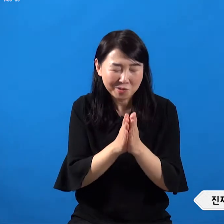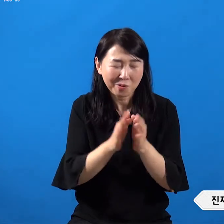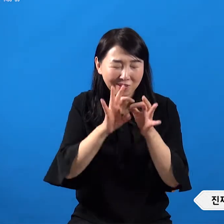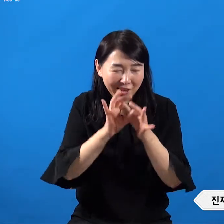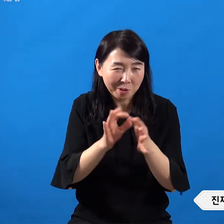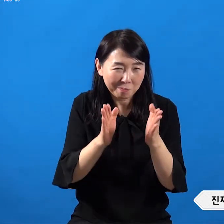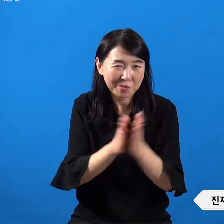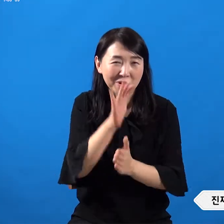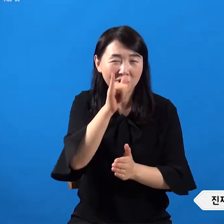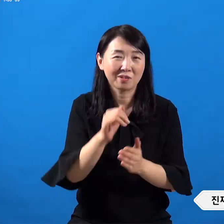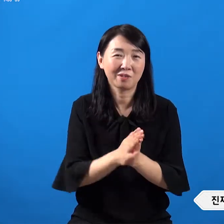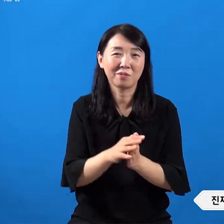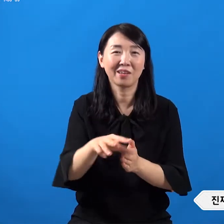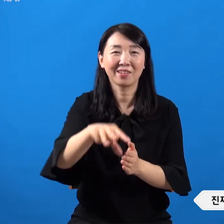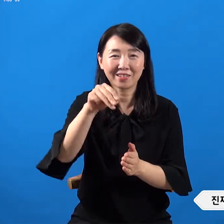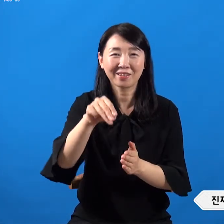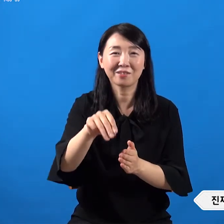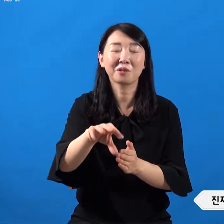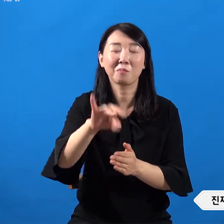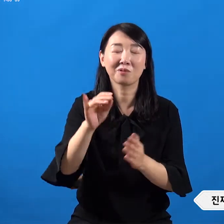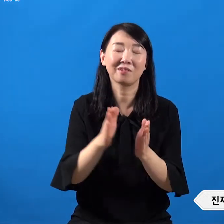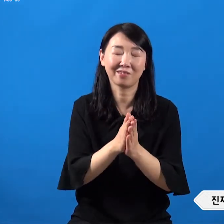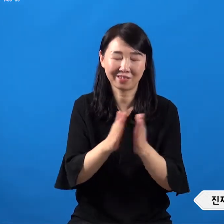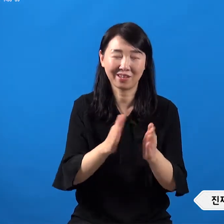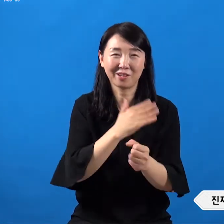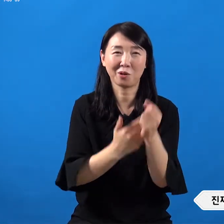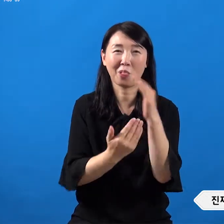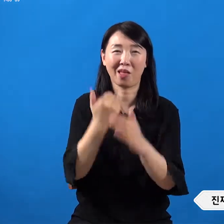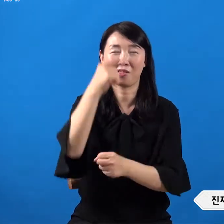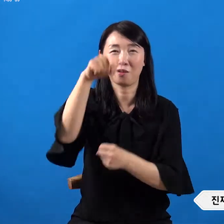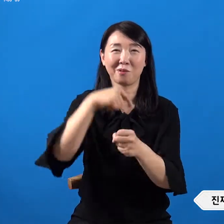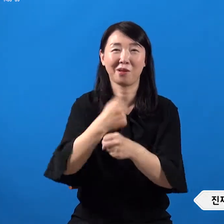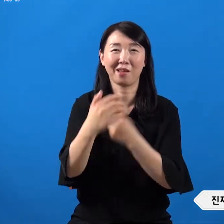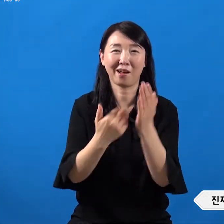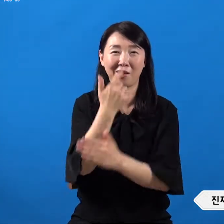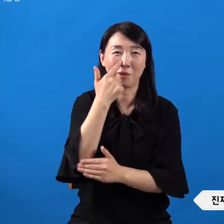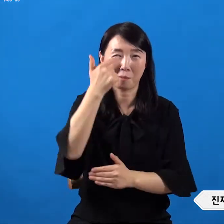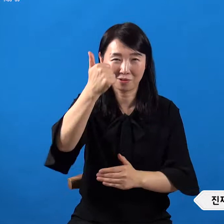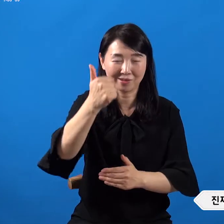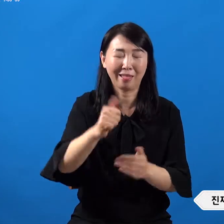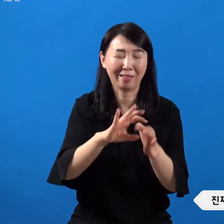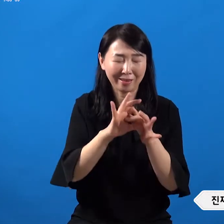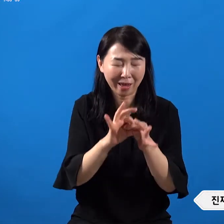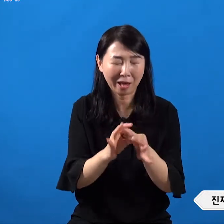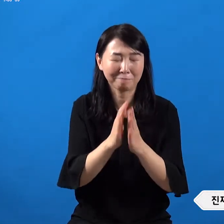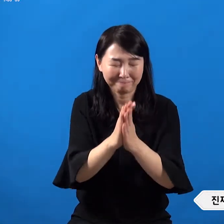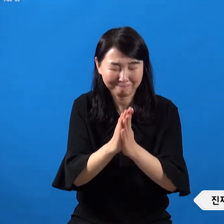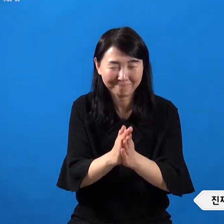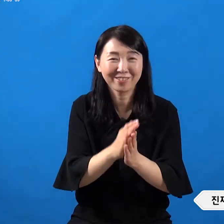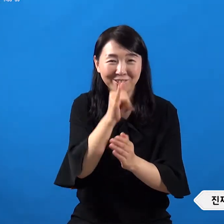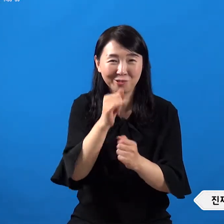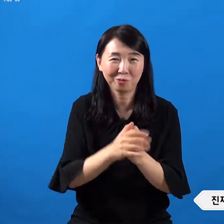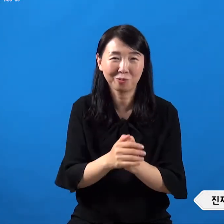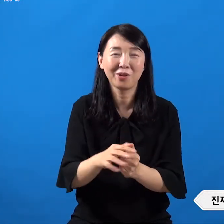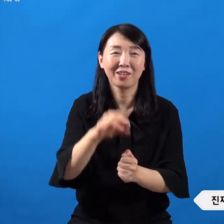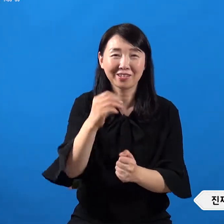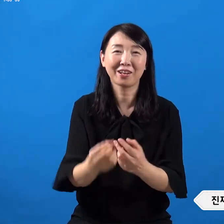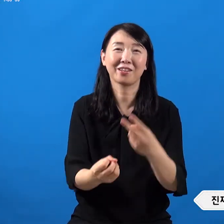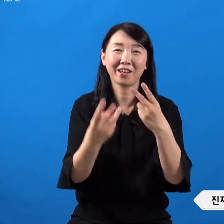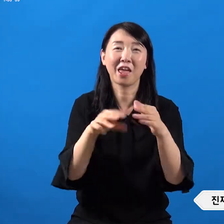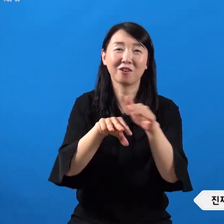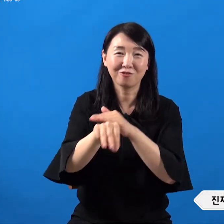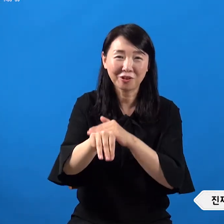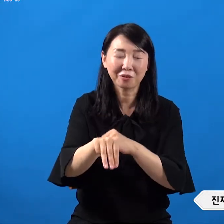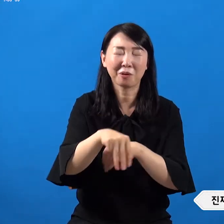시작하는데 창세기부터 시작합니다. 전능하사 천지를 만드신 하나님 아버지, 그리고 창세기,